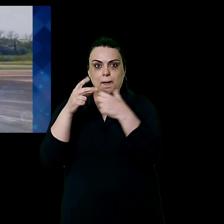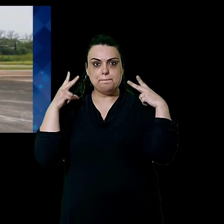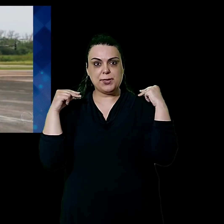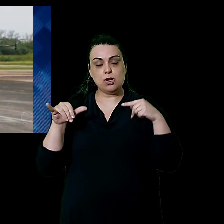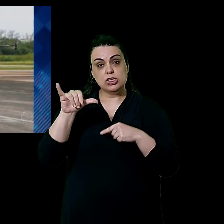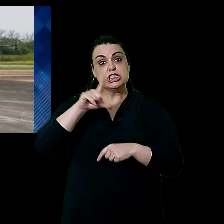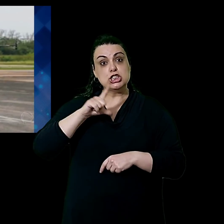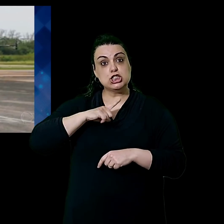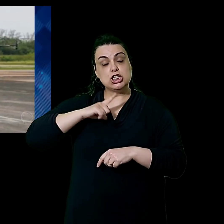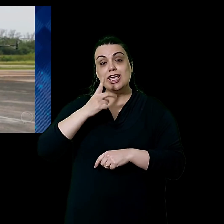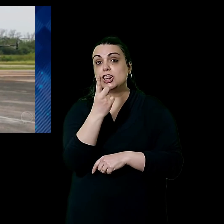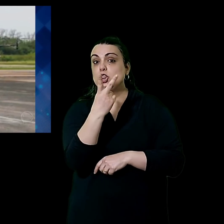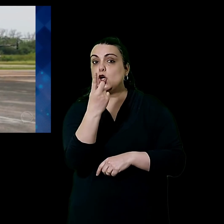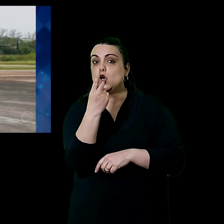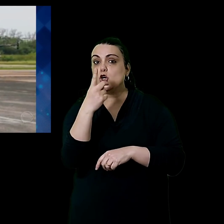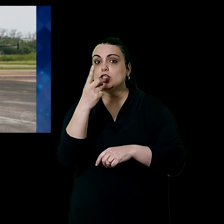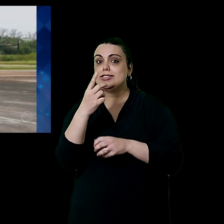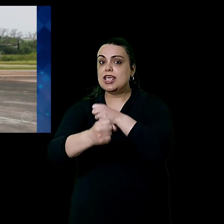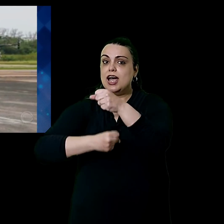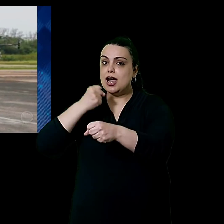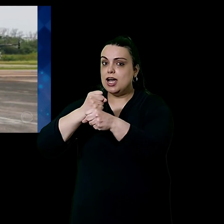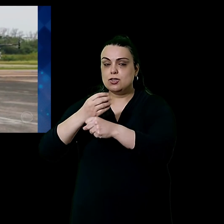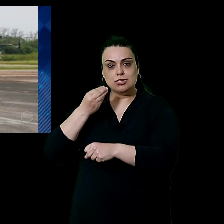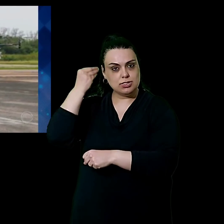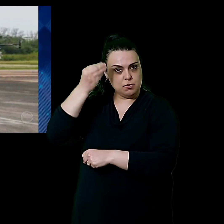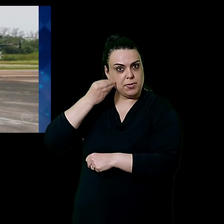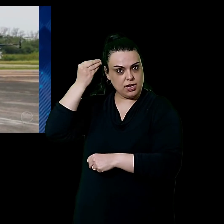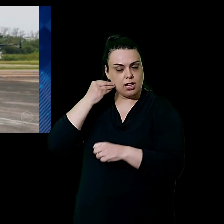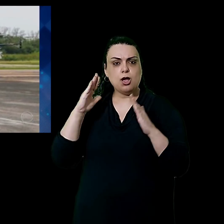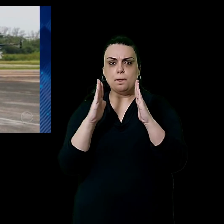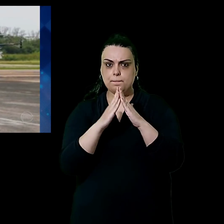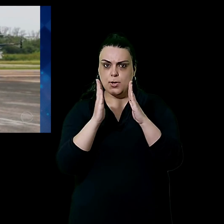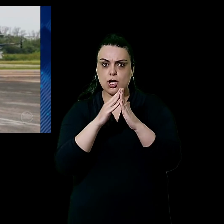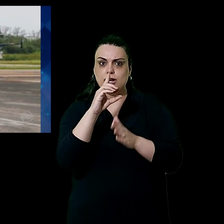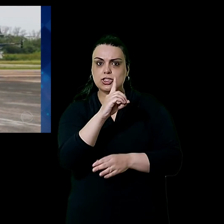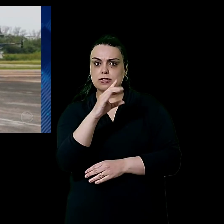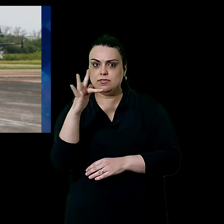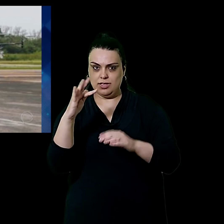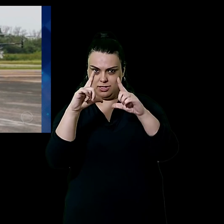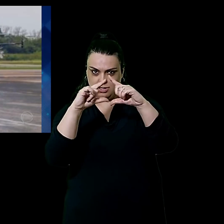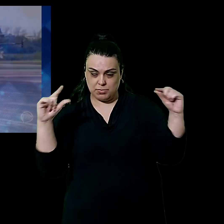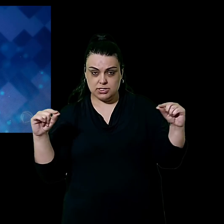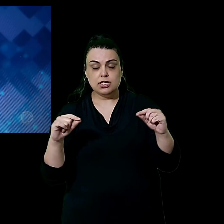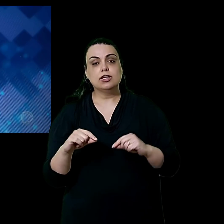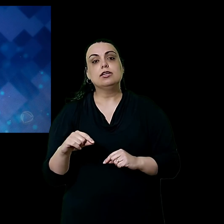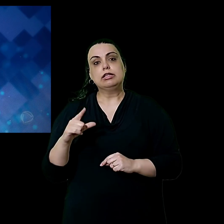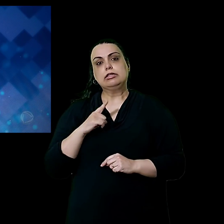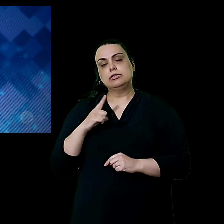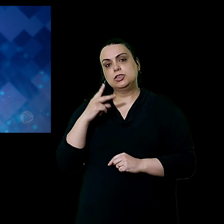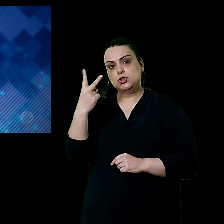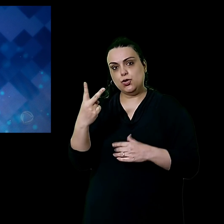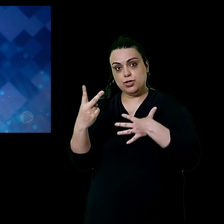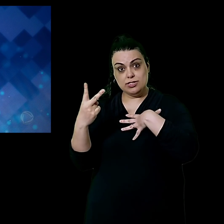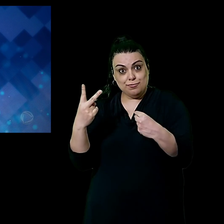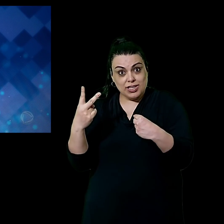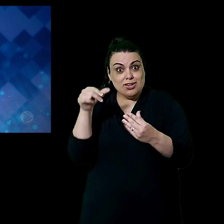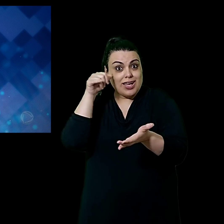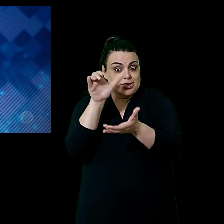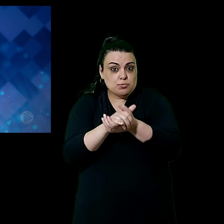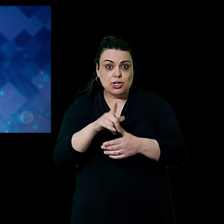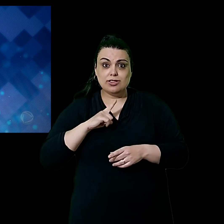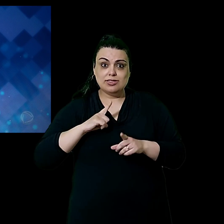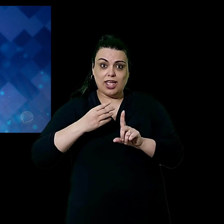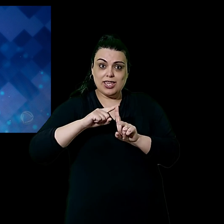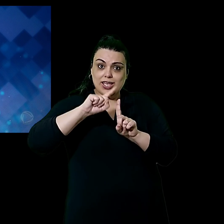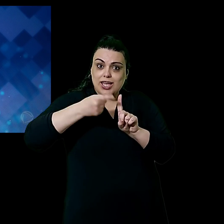copiloto, tinha 12 anos de experiência. Ele vivia no Distrito Federal, deixa 2 filhos e uma esposa